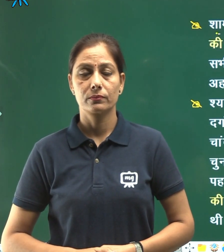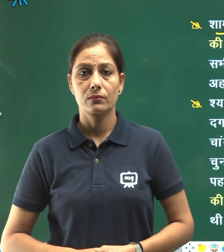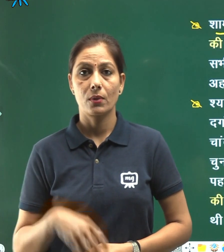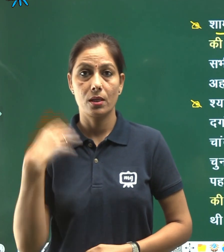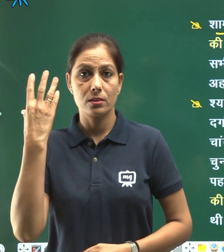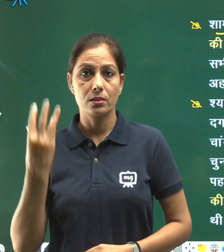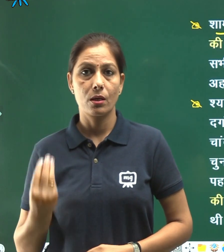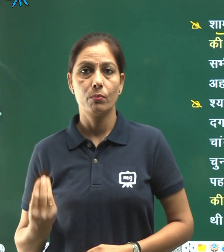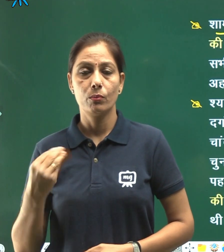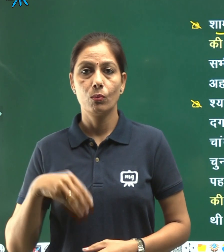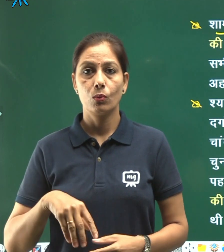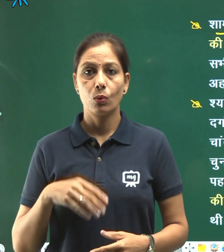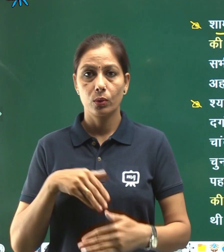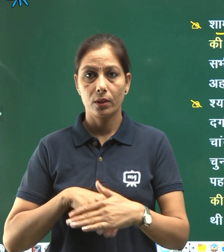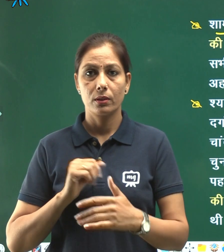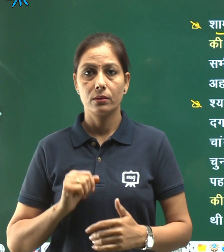शाम होते ही